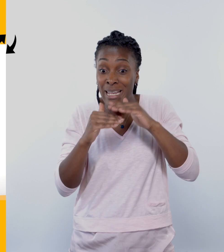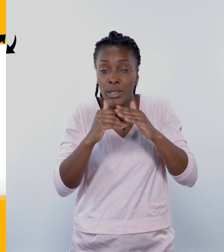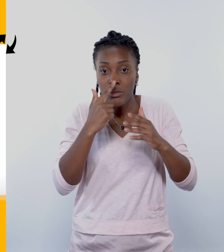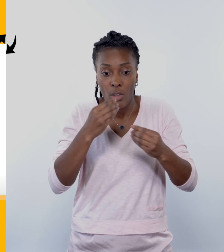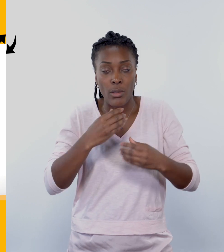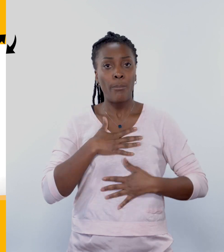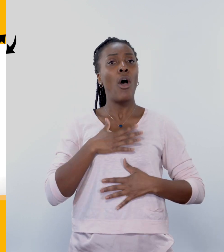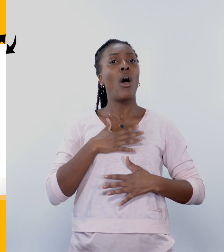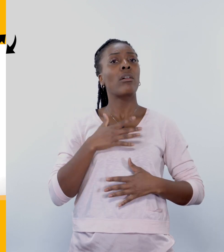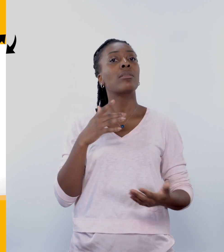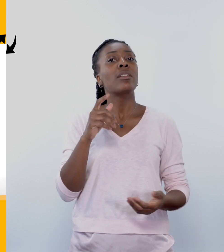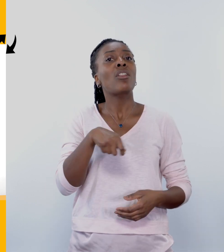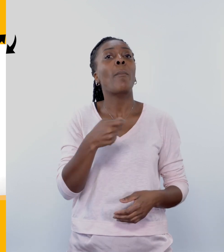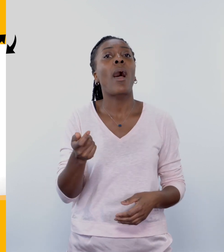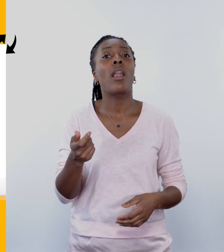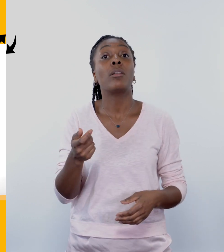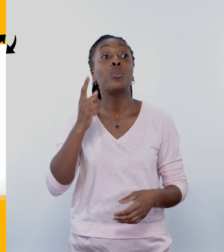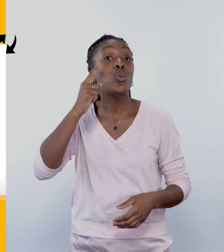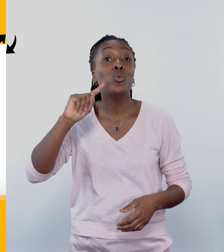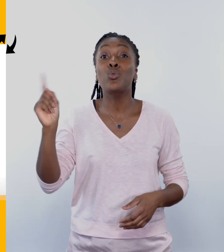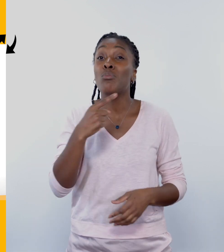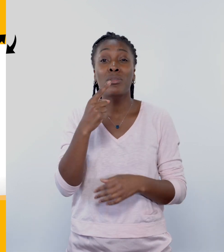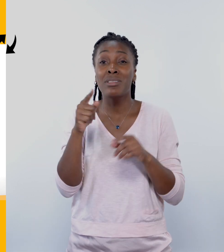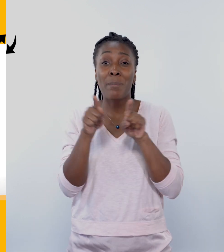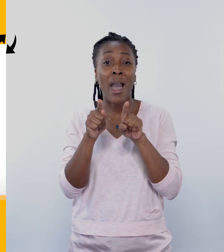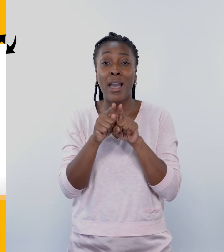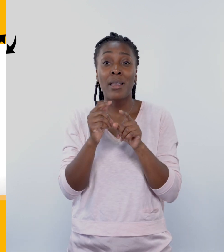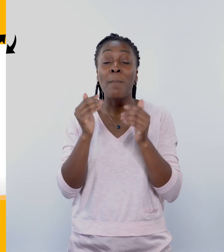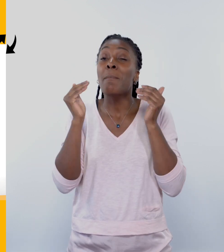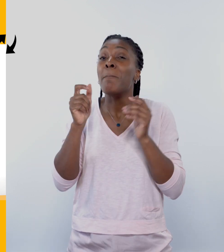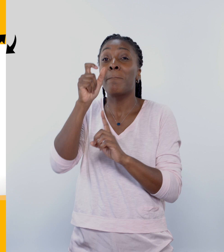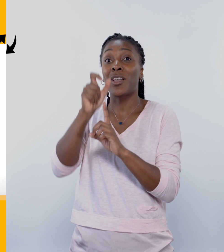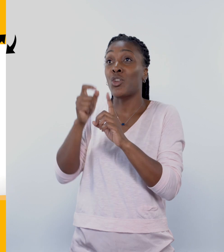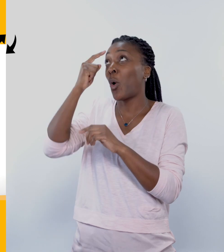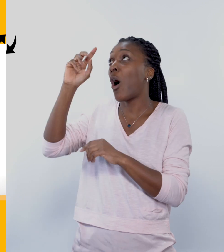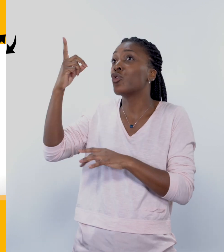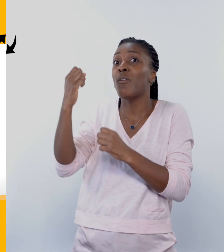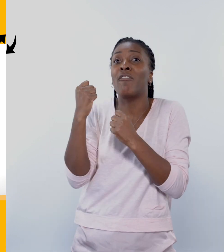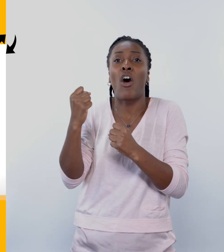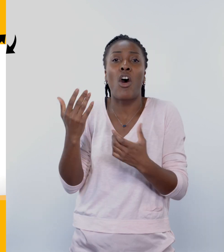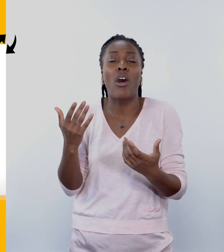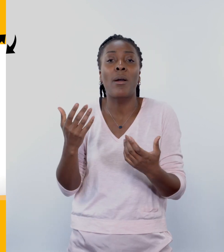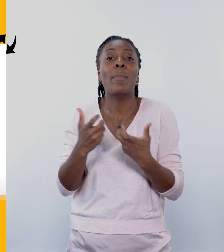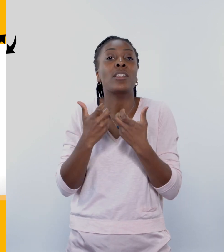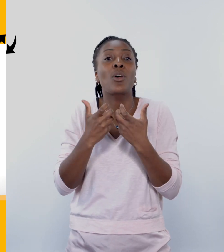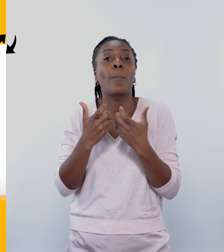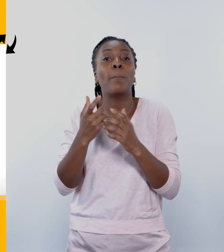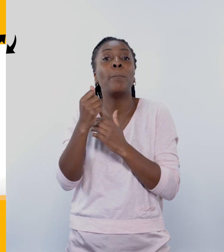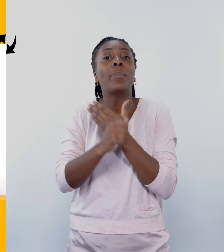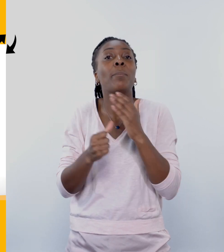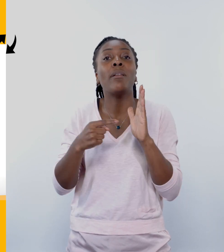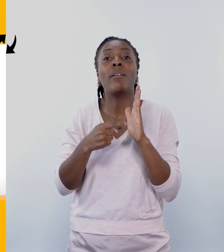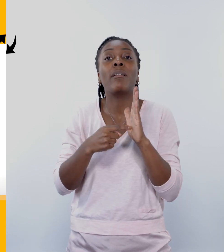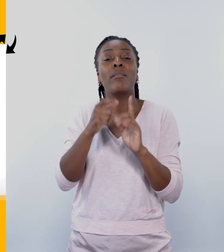approche de ces limites, c'est normal. Et c'est valable pour tout le monde, même ceux qu'on nomme les grands hommes de Dieu. Regarde, même l'apôtre Pierre a eu